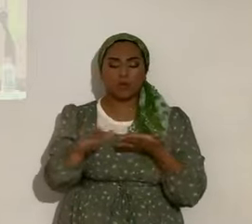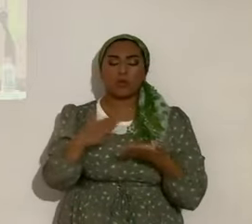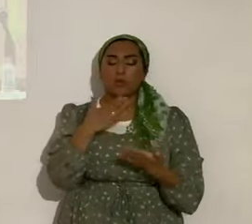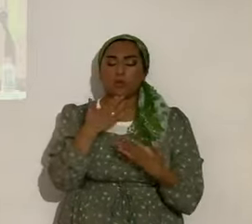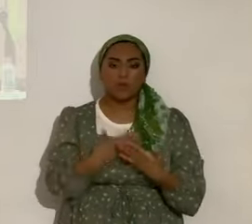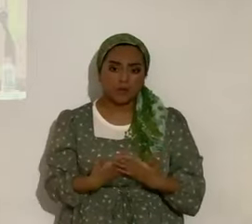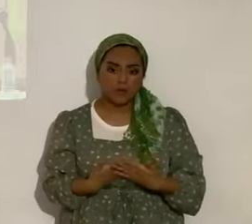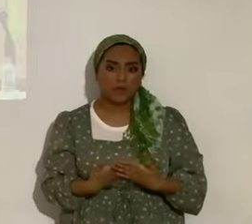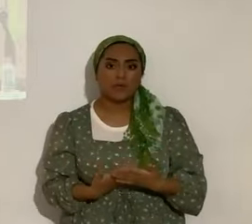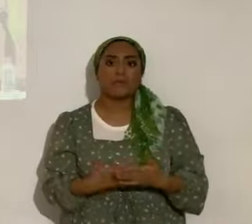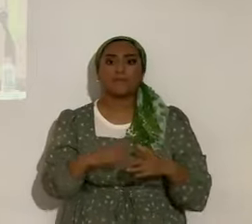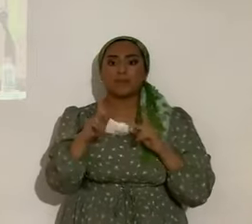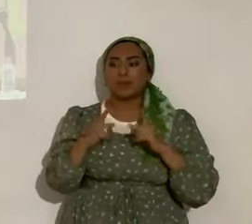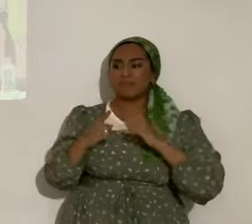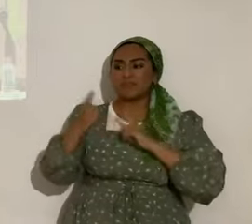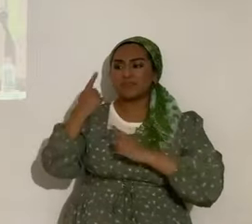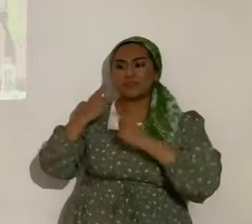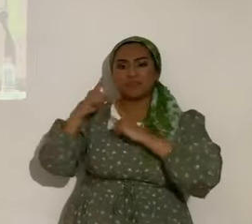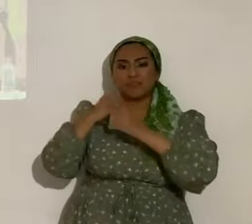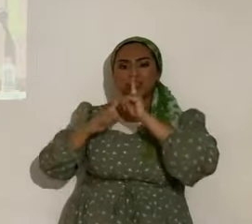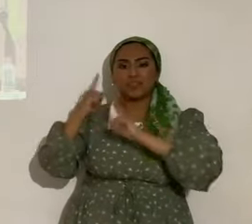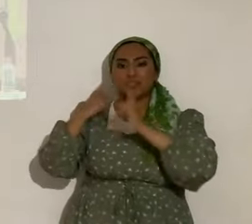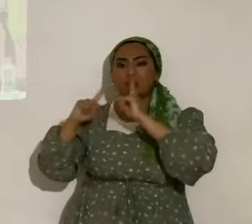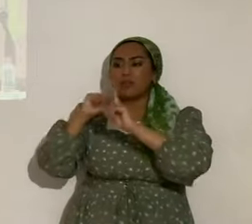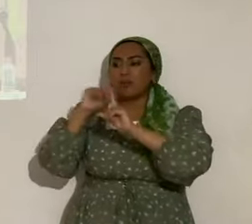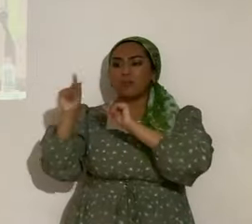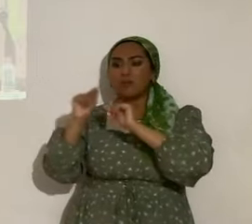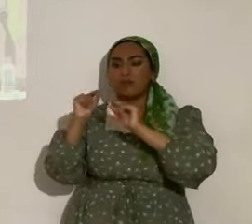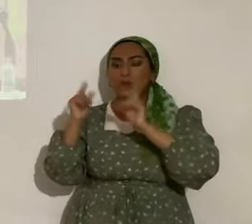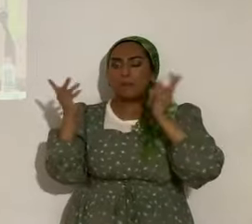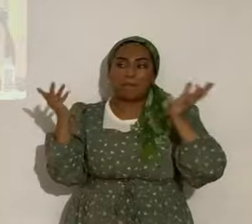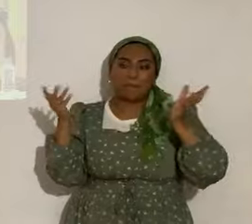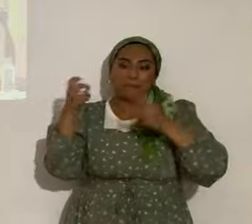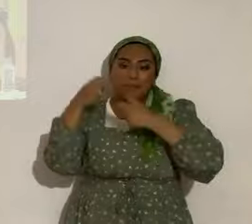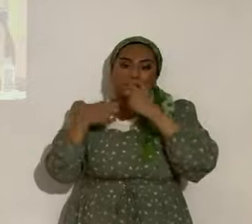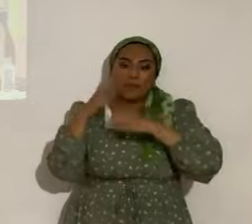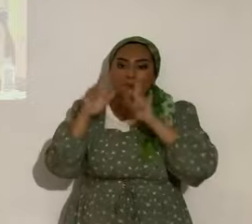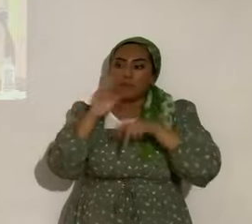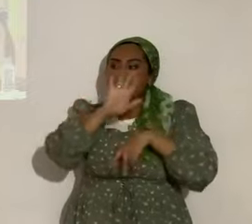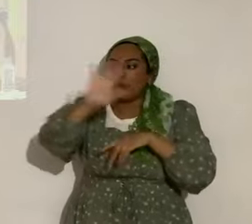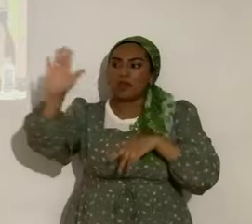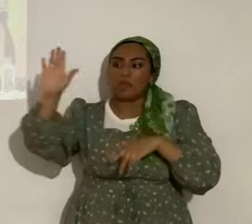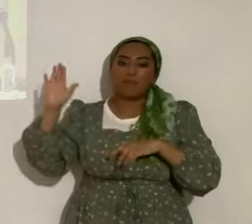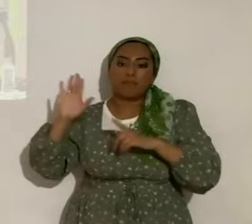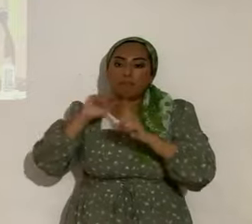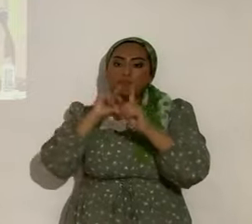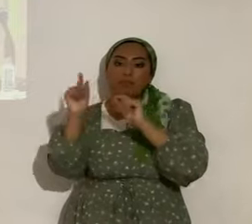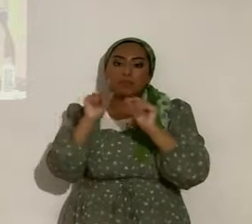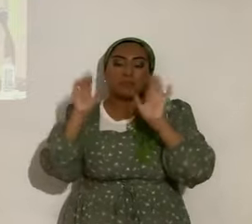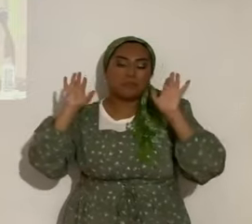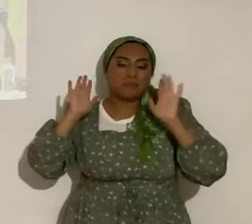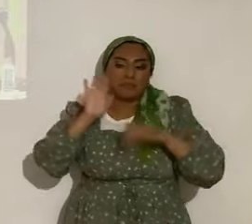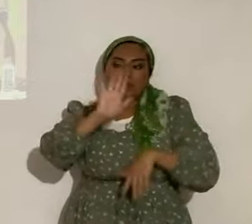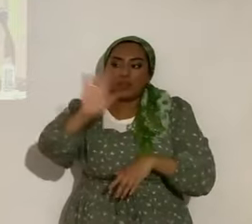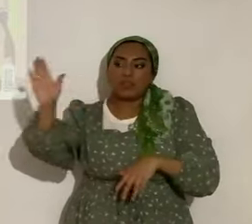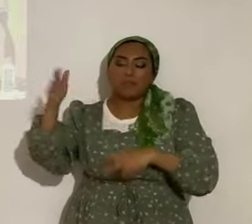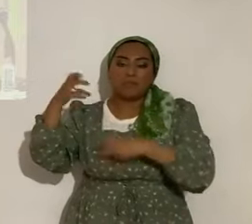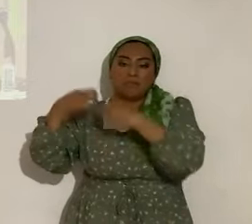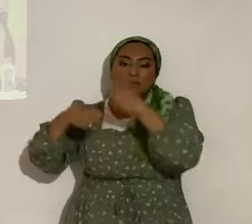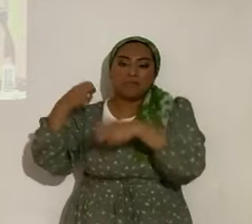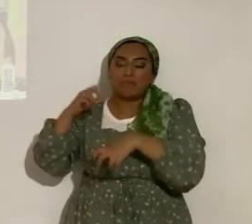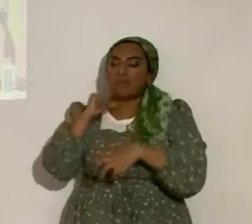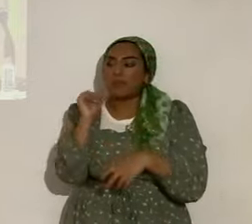santidad y te critican y demás y te difaman, pues el problema es de la gente que te difame. El problema es de la gente que nos difame,